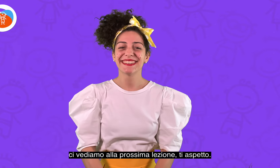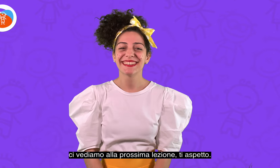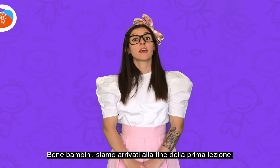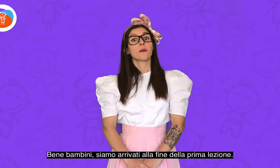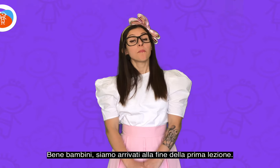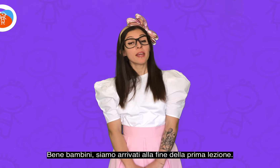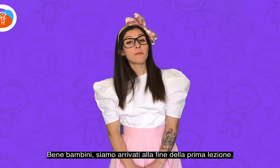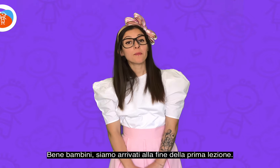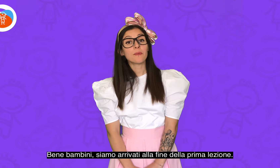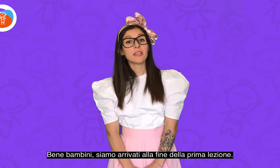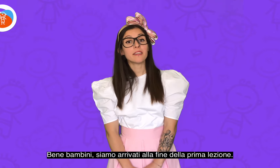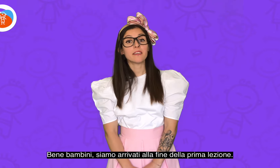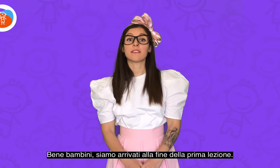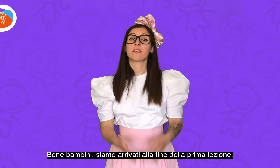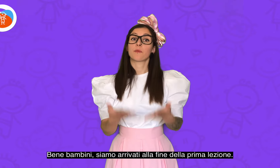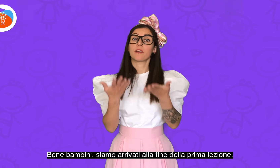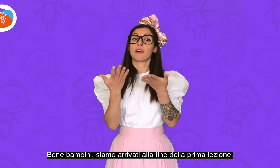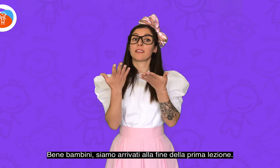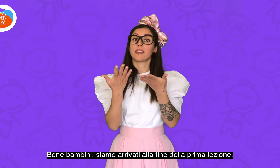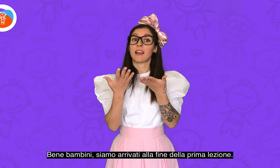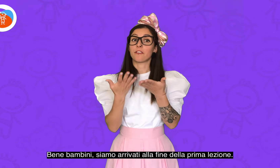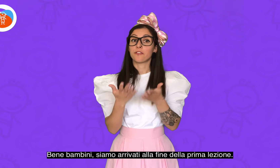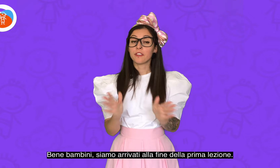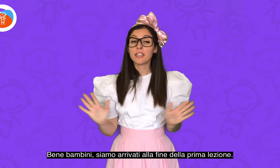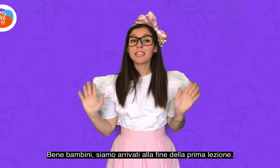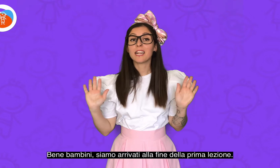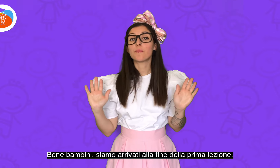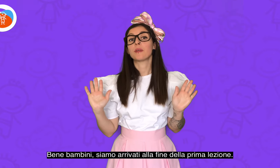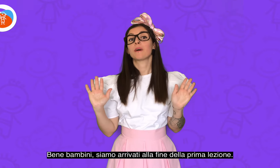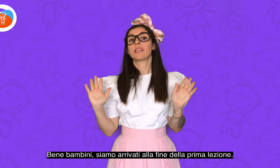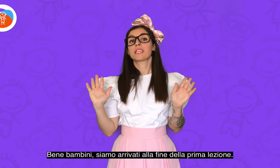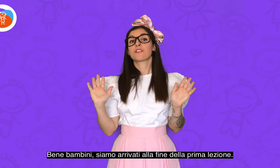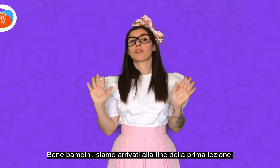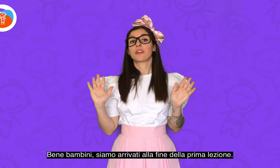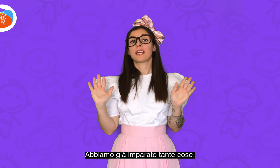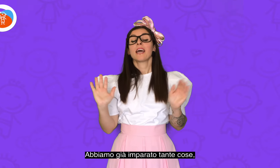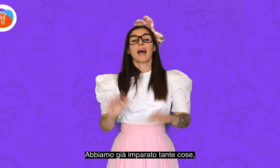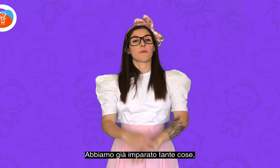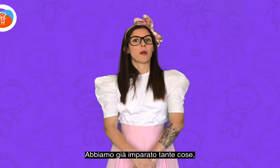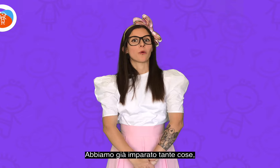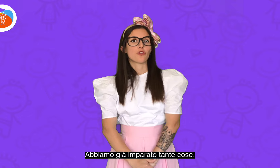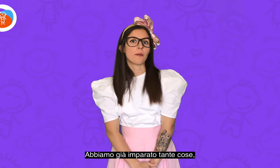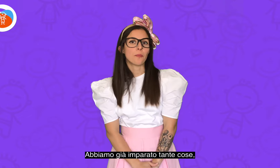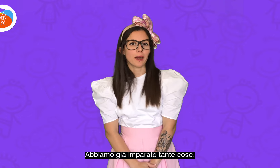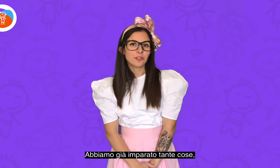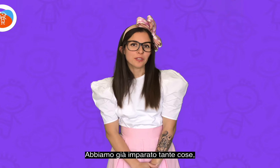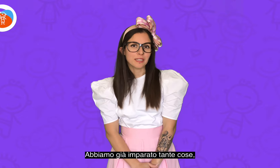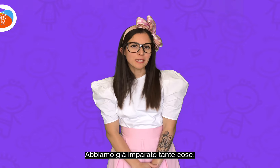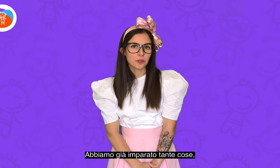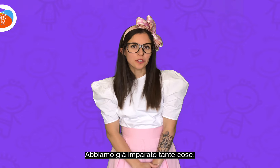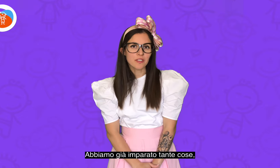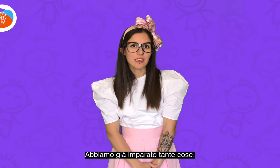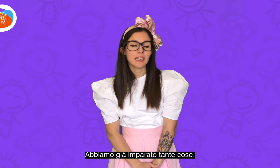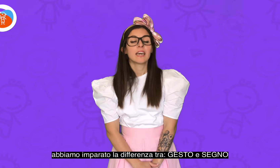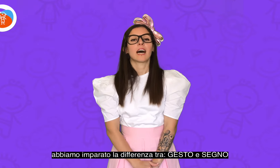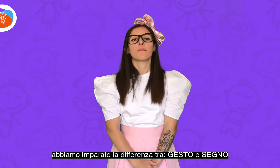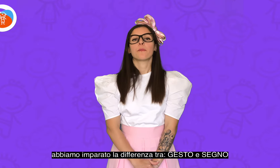Bene bambini, siamo arrivati alla fine della prima lezione. Abbiamo già imparato tante cose. Abbiamo